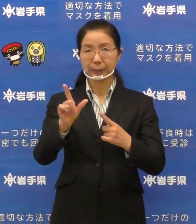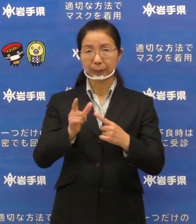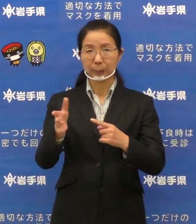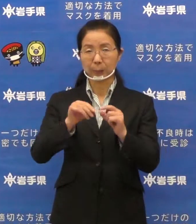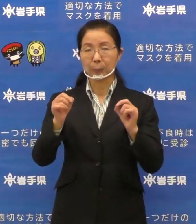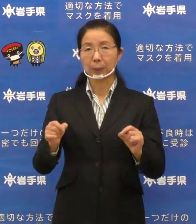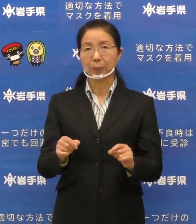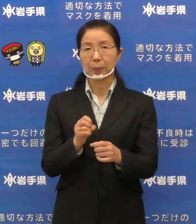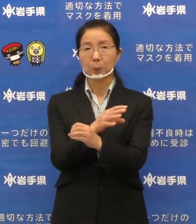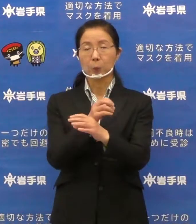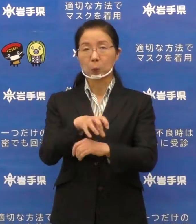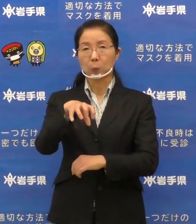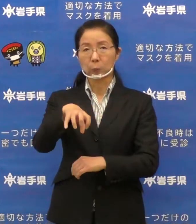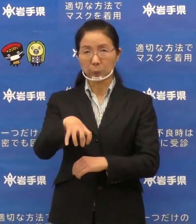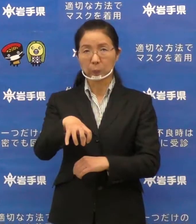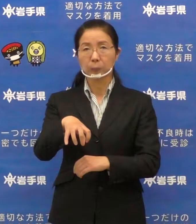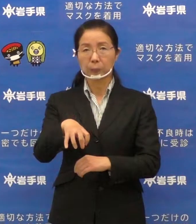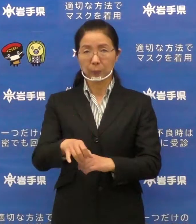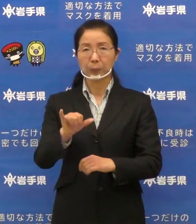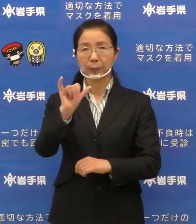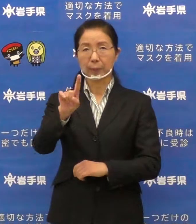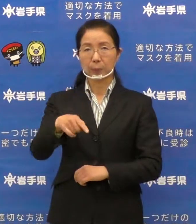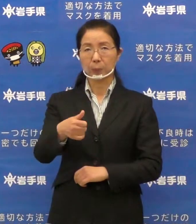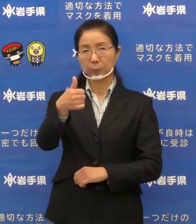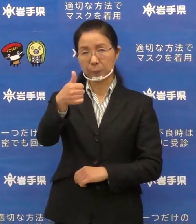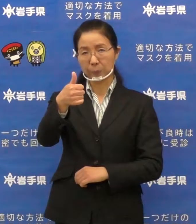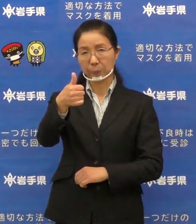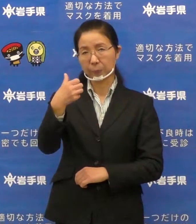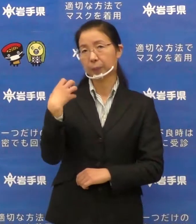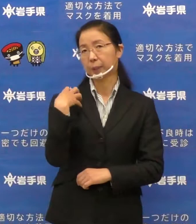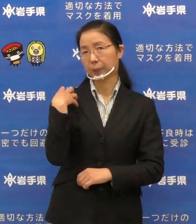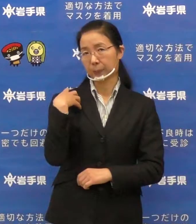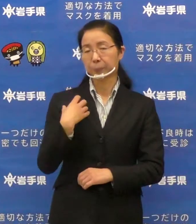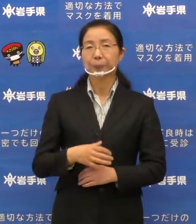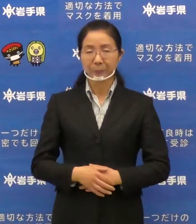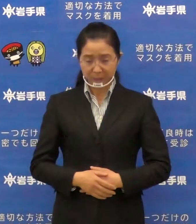放送局の矢野記者にお願いしておりますので、よろしくお願いします。